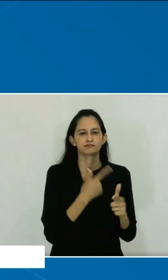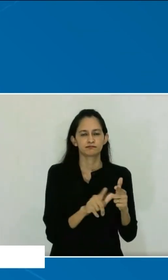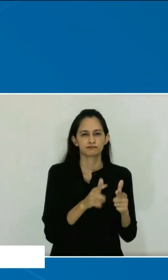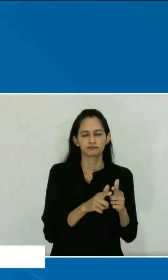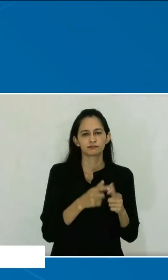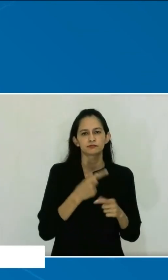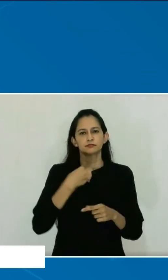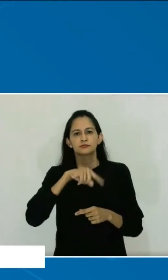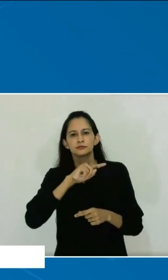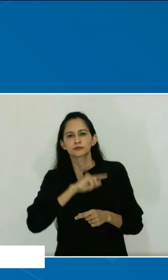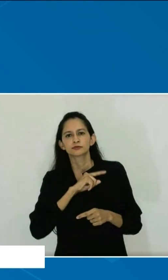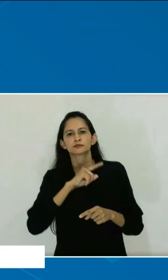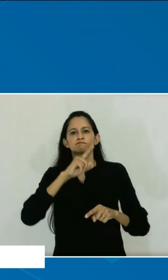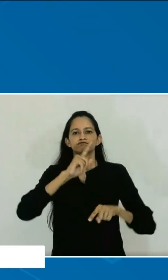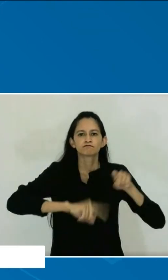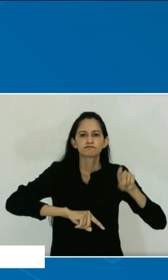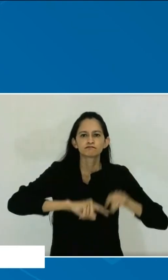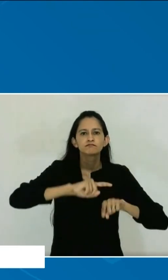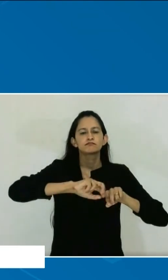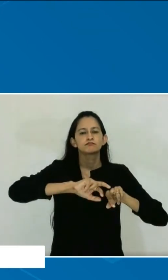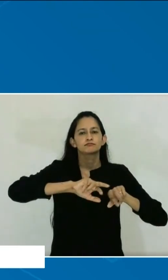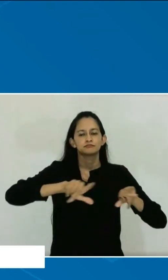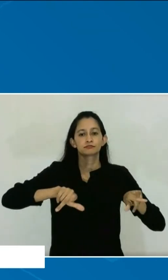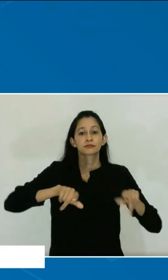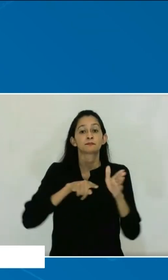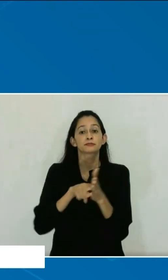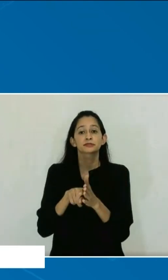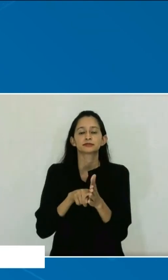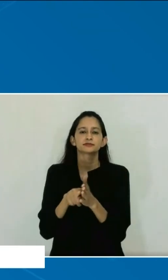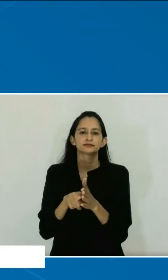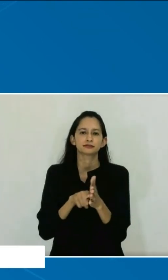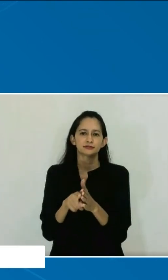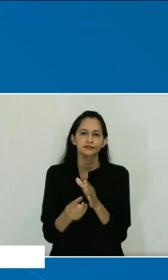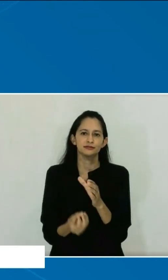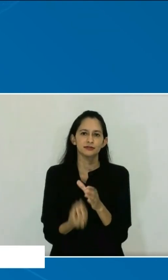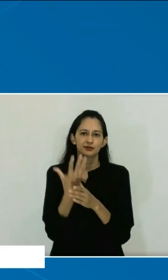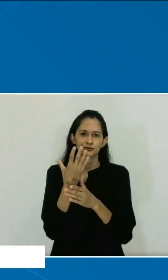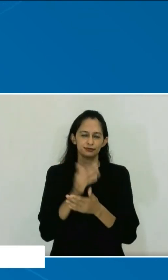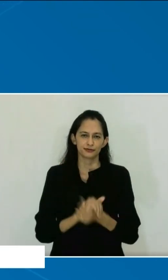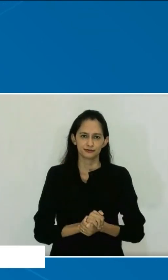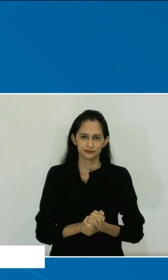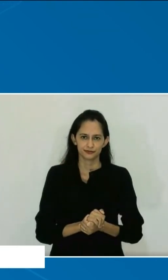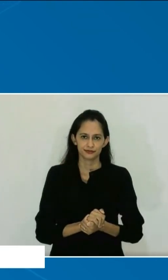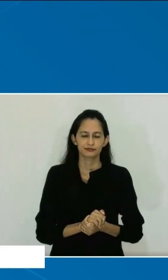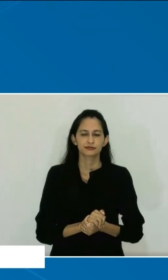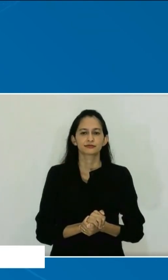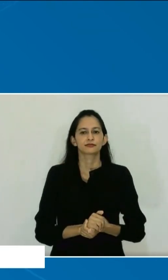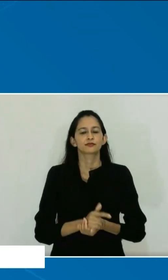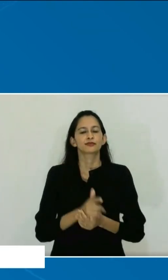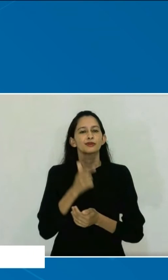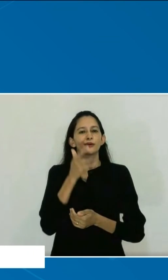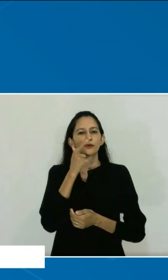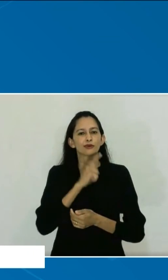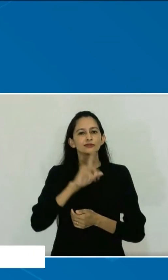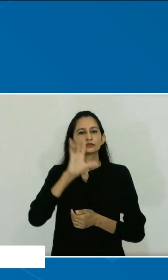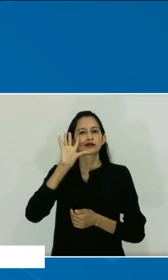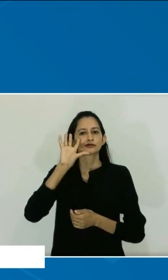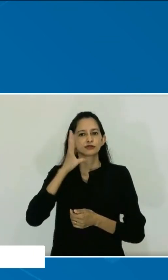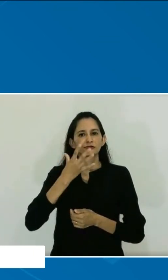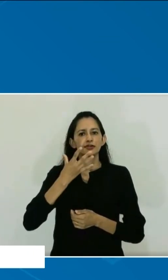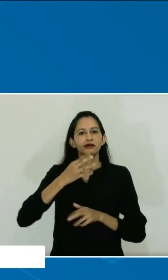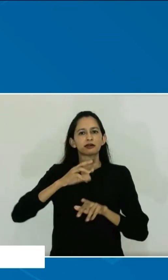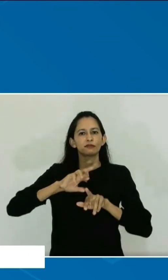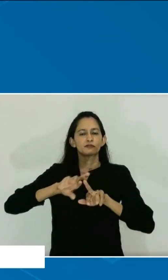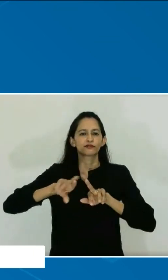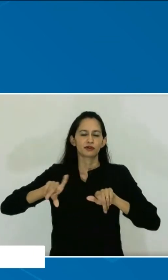formatamos produto, nós geramos pesquisa que resolveram uma série de